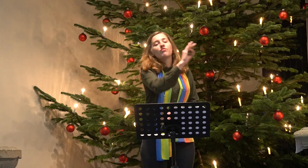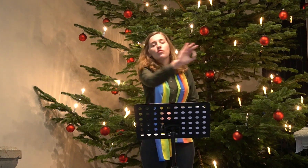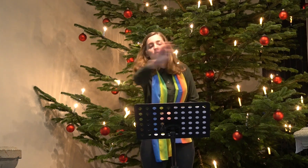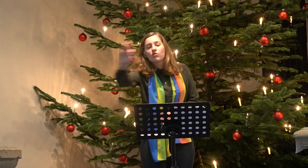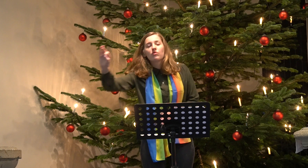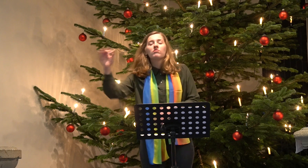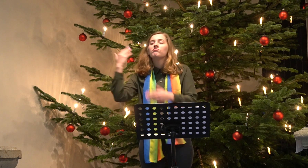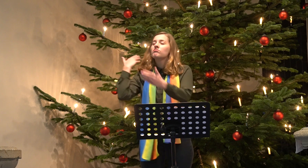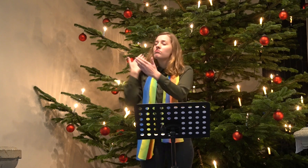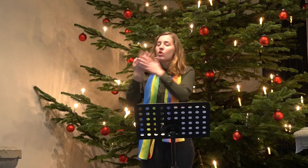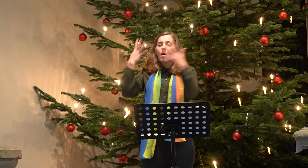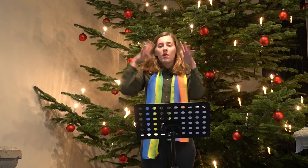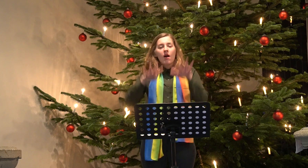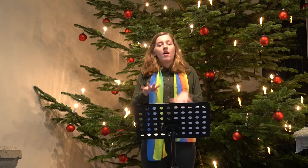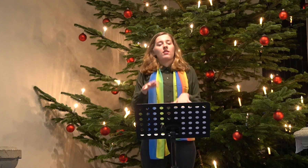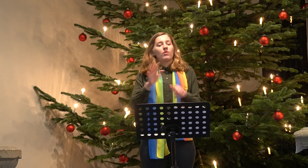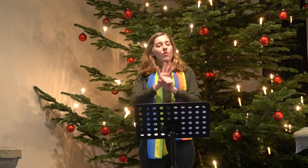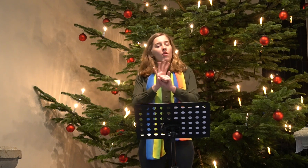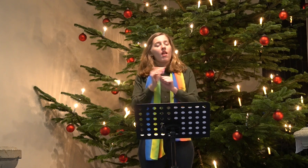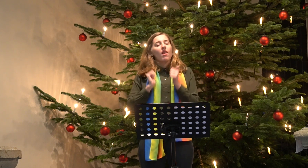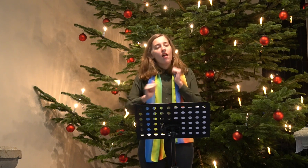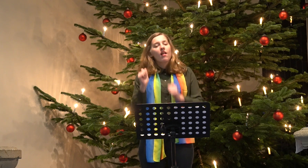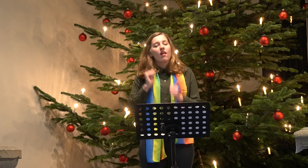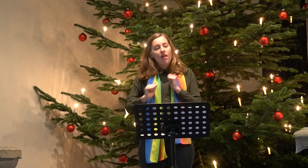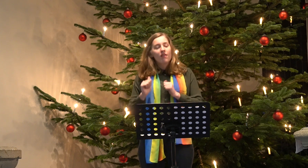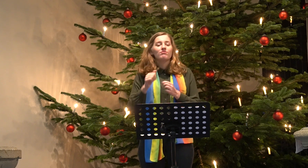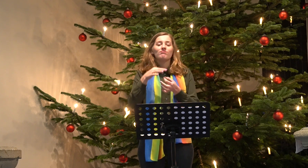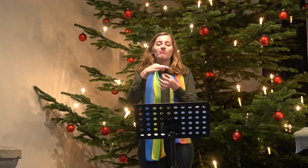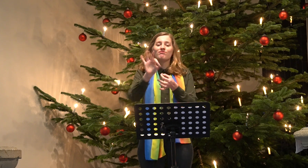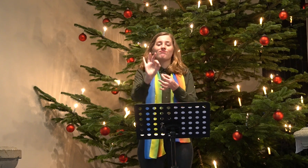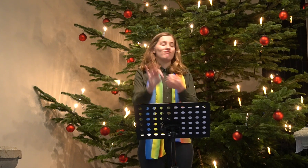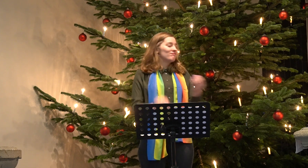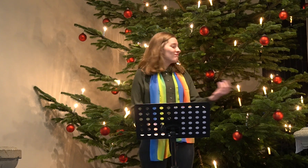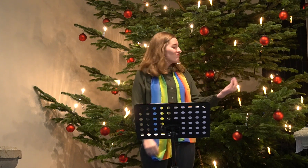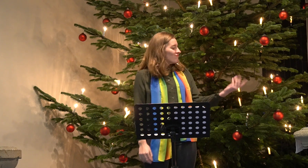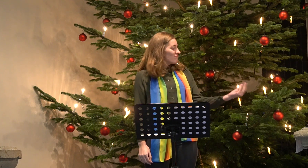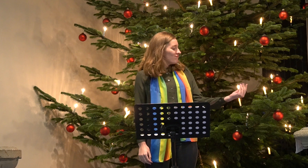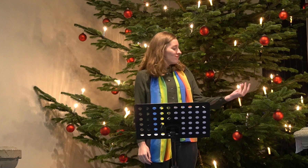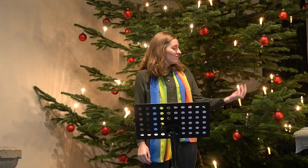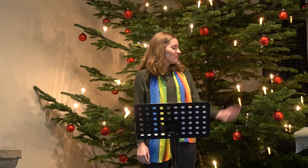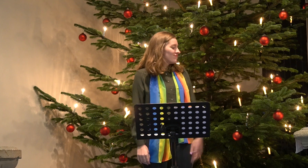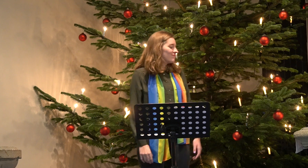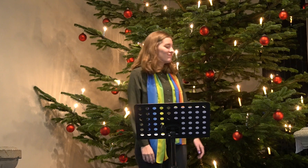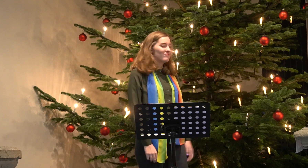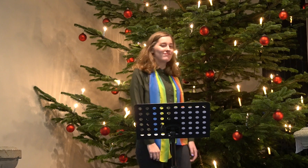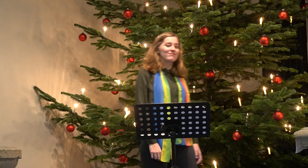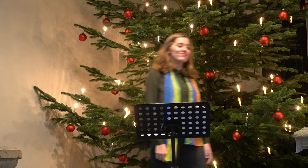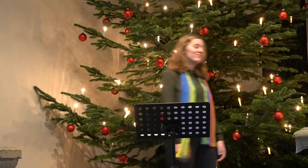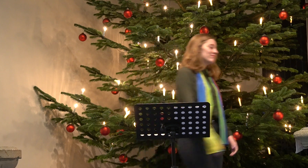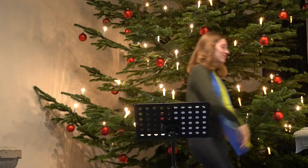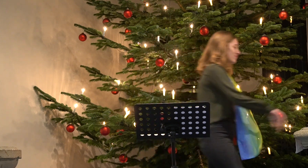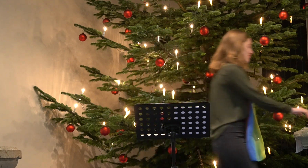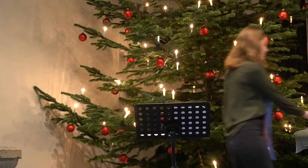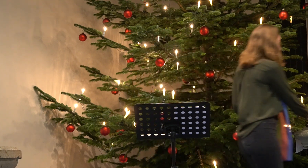Heute zünden wir ein Licht an für alle Menschen, die leiden seit 9 Monaten unter dem